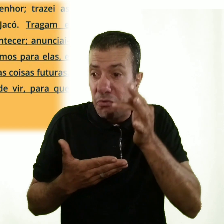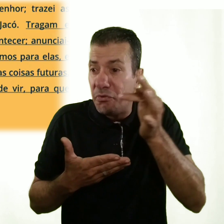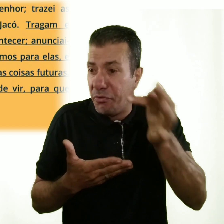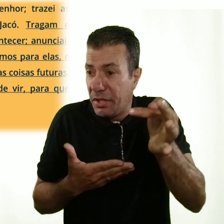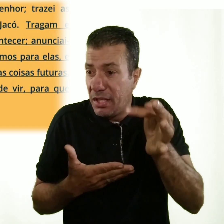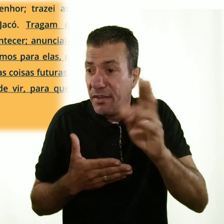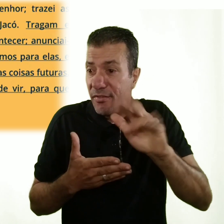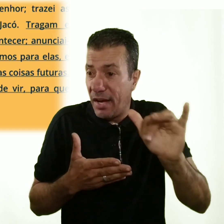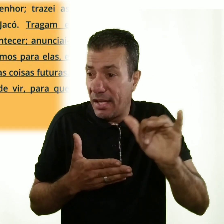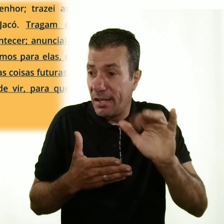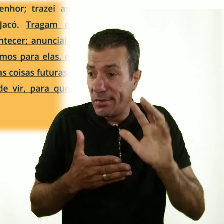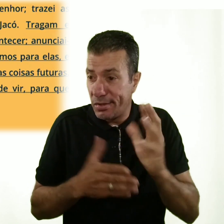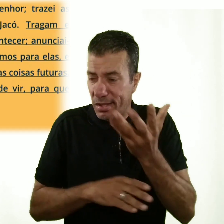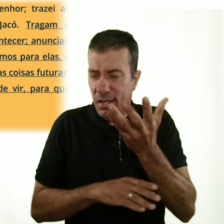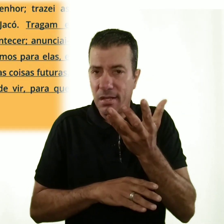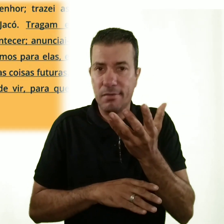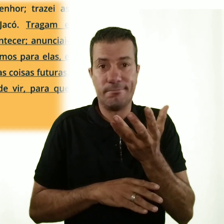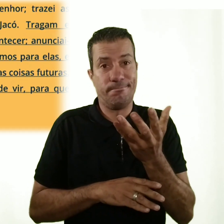aconteceram?